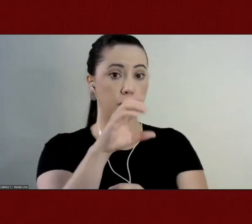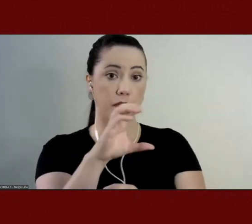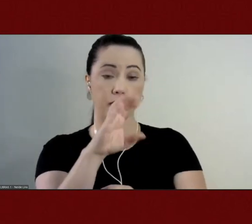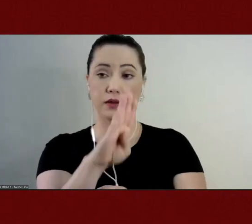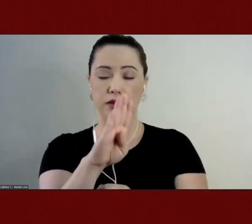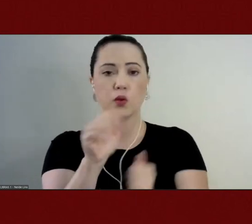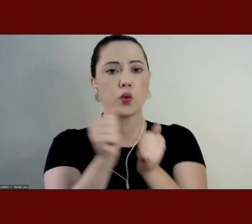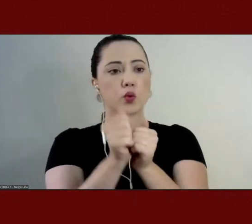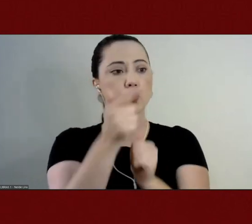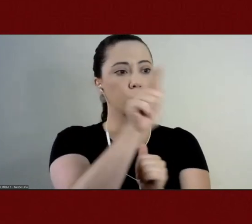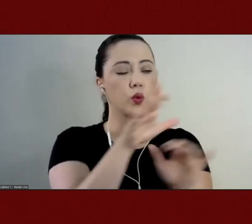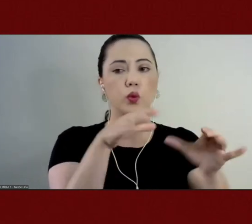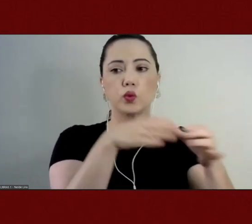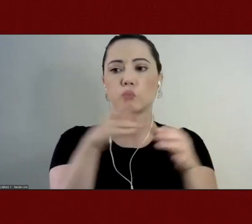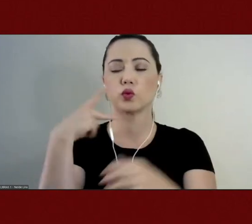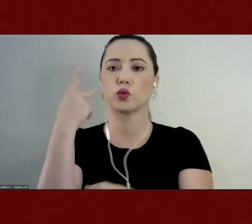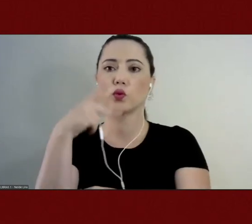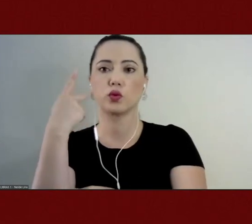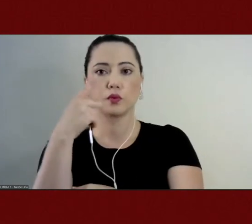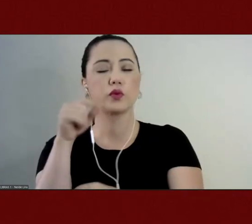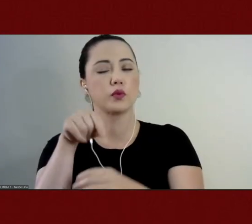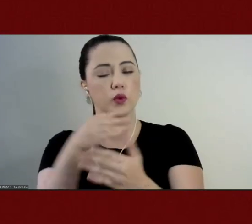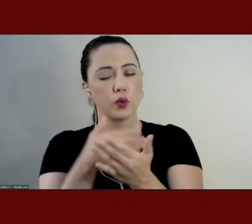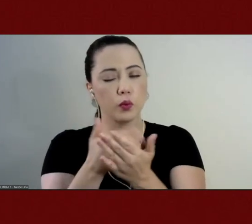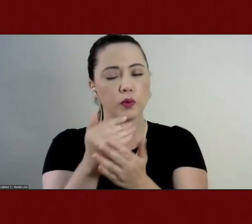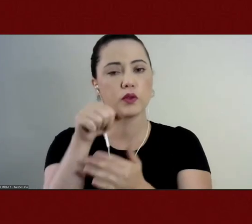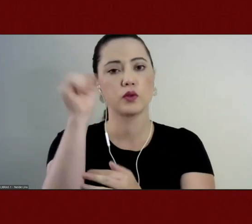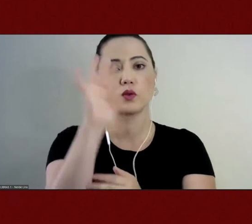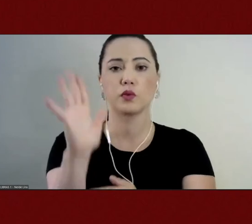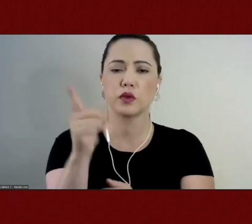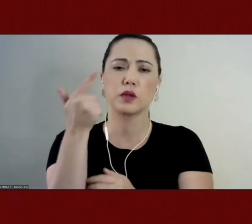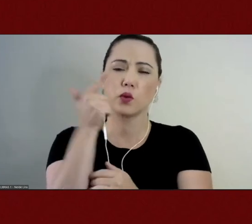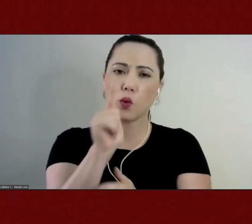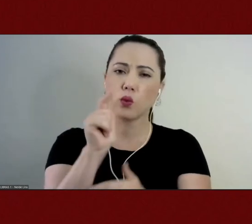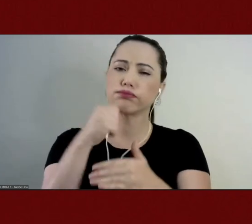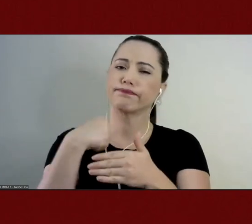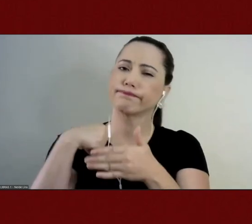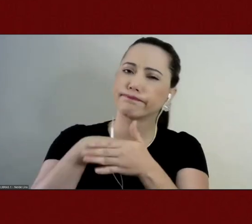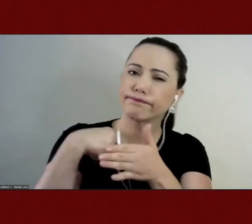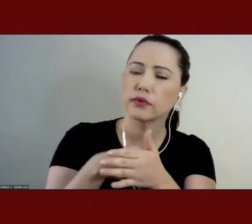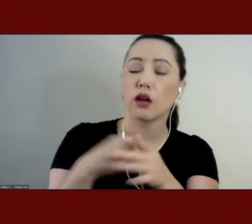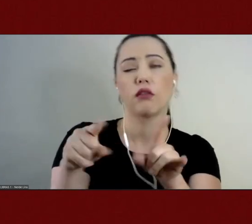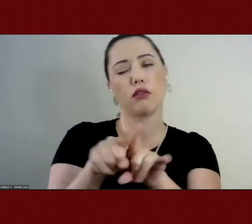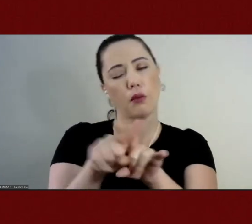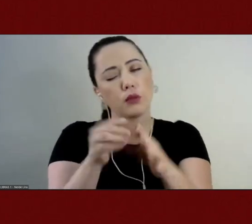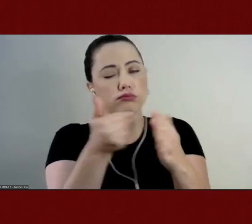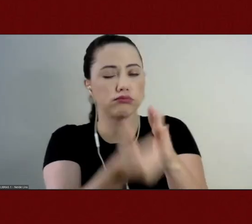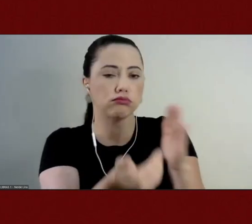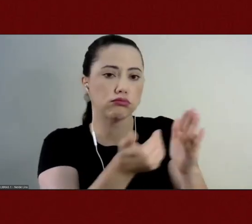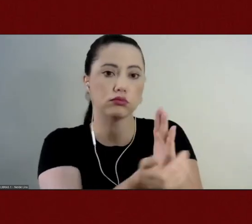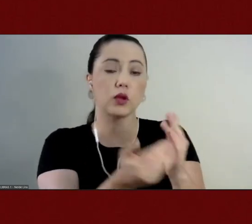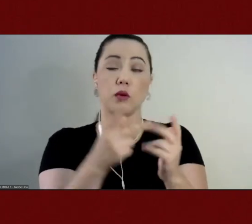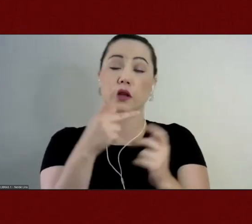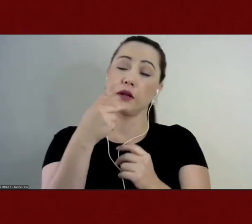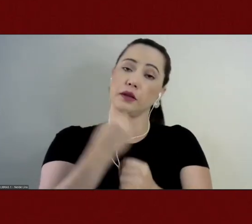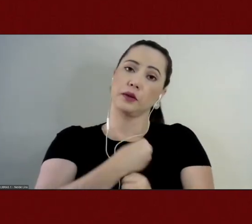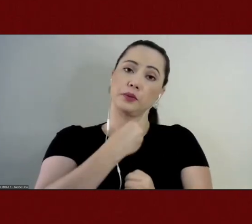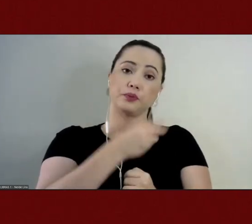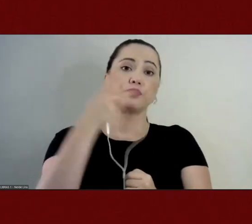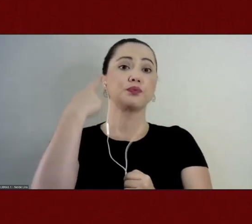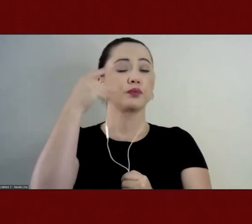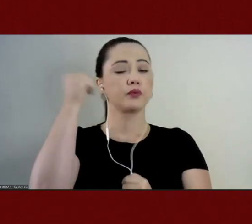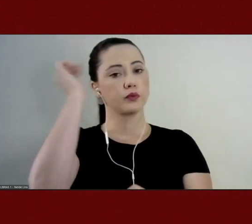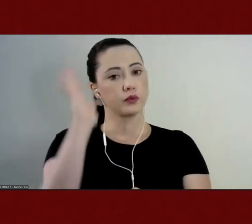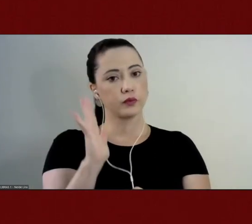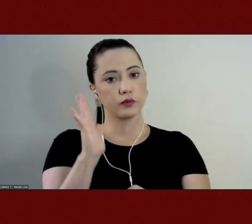fez parte das realizações, conquistas e insucessos da vida política nacional.